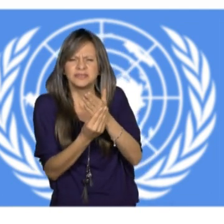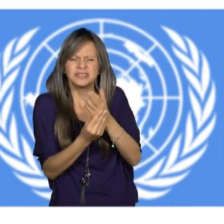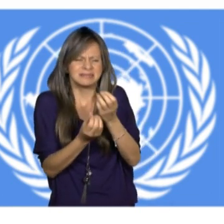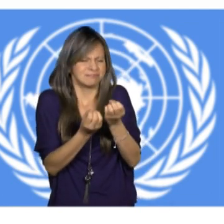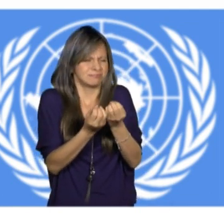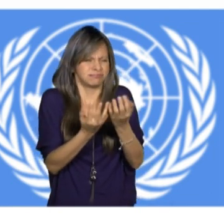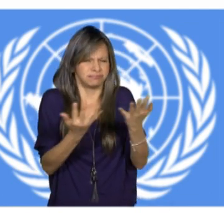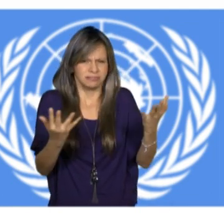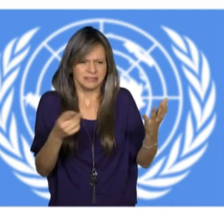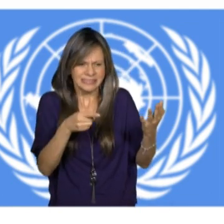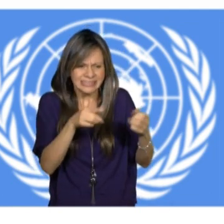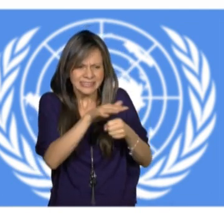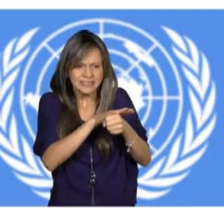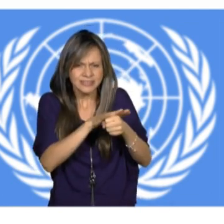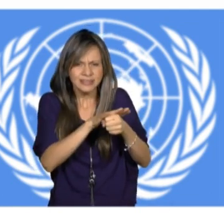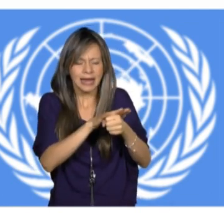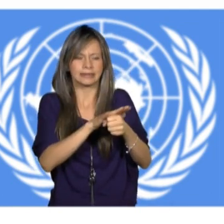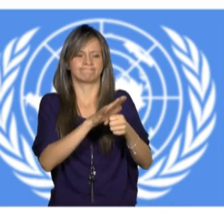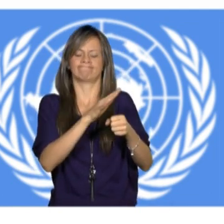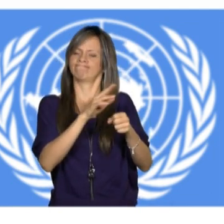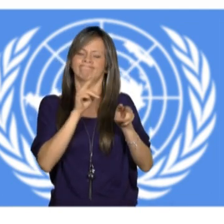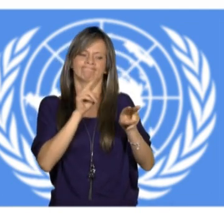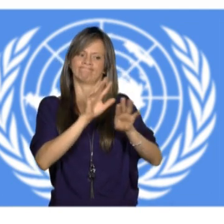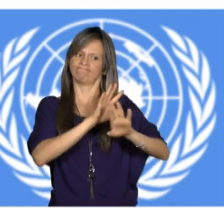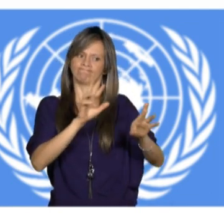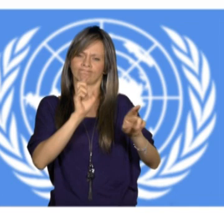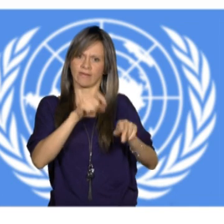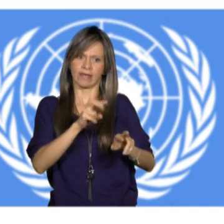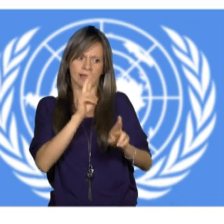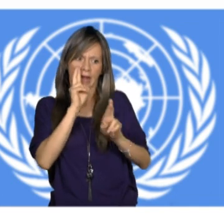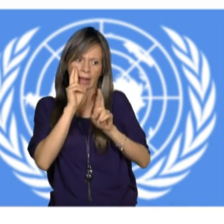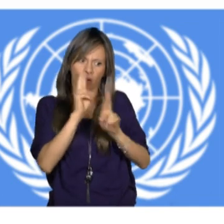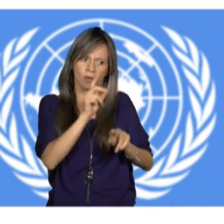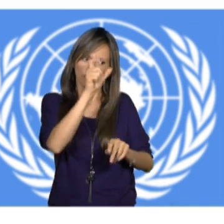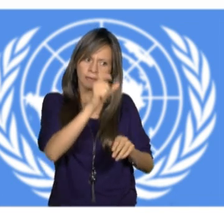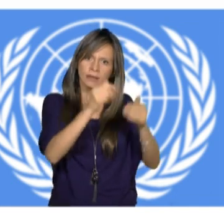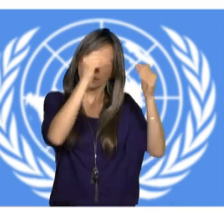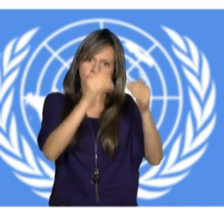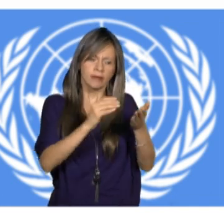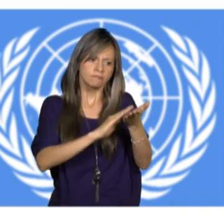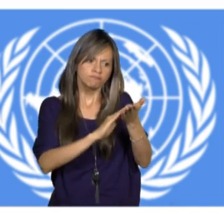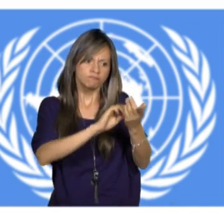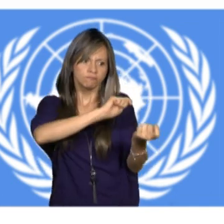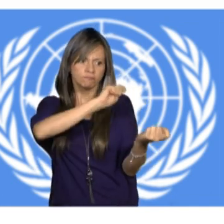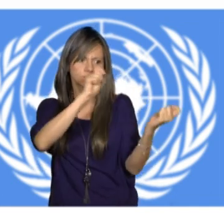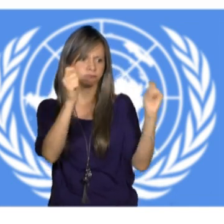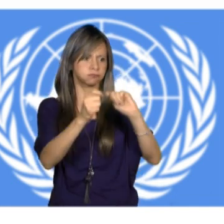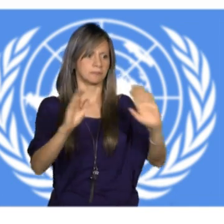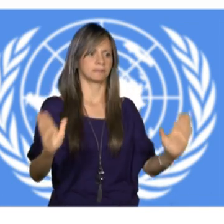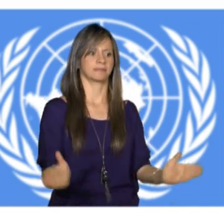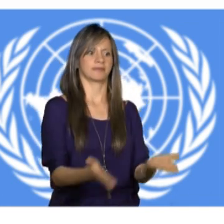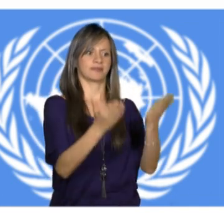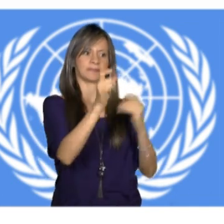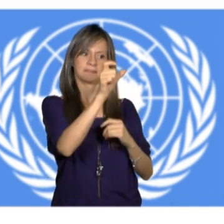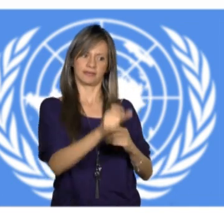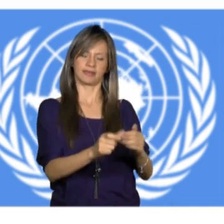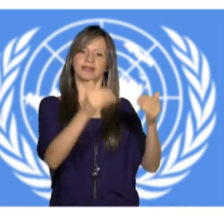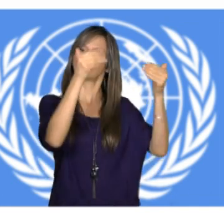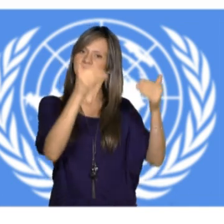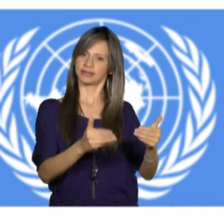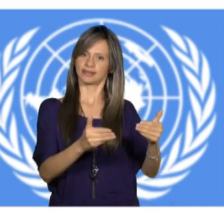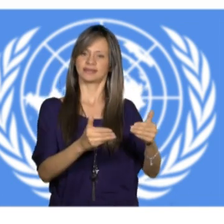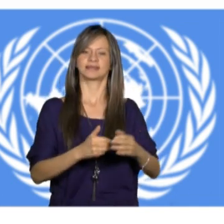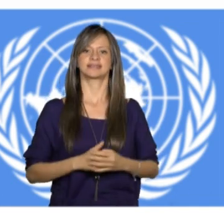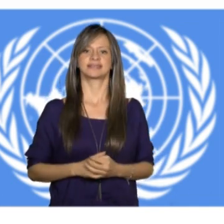y reconociendo a este respecto la necesidad fundamental de mitigar los efectos negativos de la pobreza en